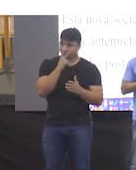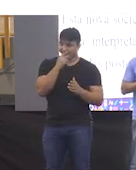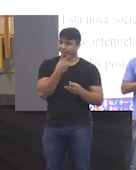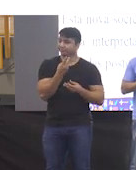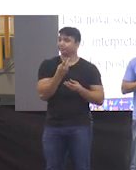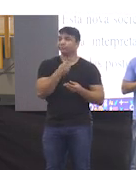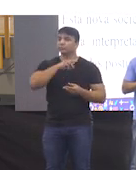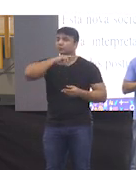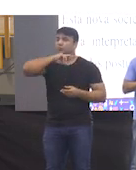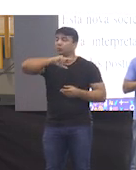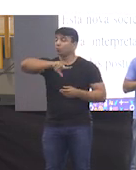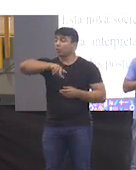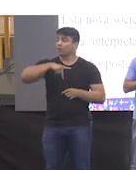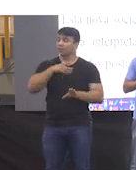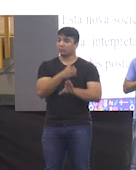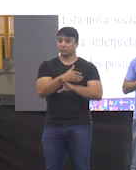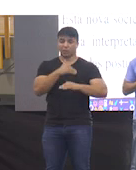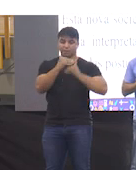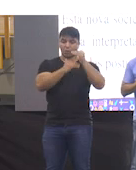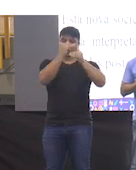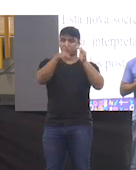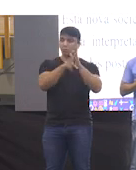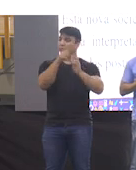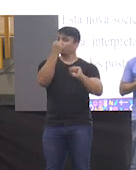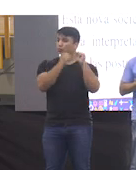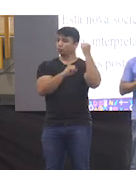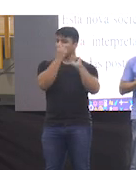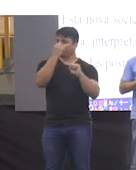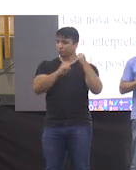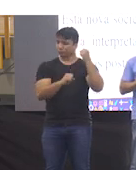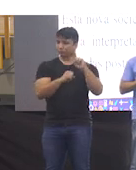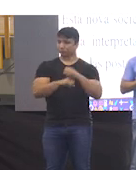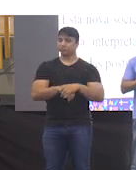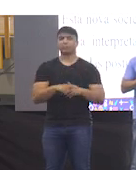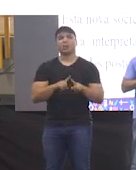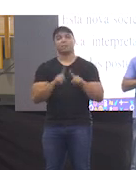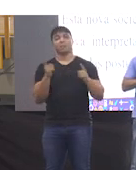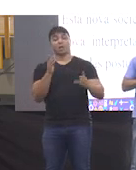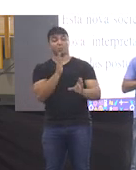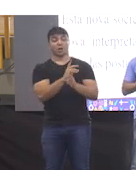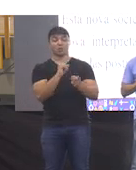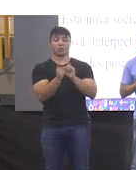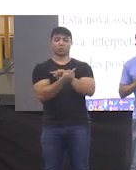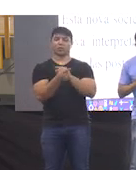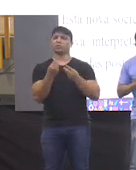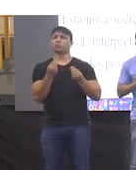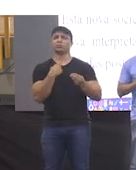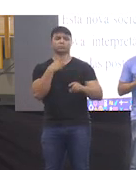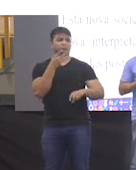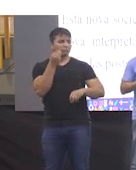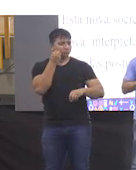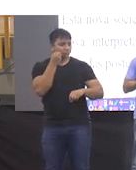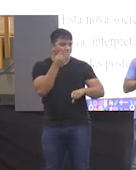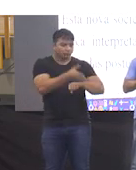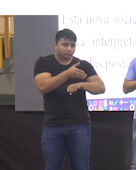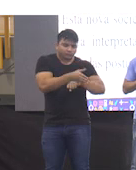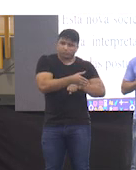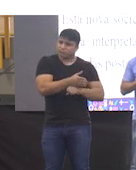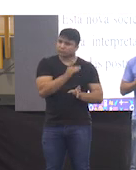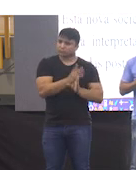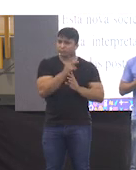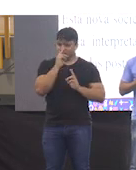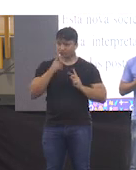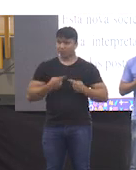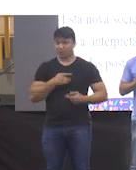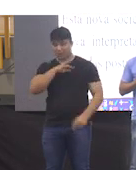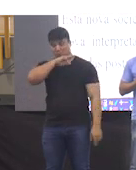dos benefícios gerados pelo progresso industrial. Mas, pelo contrário, é explorada e sujeita a condições